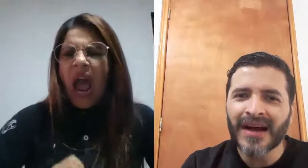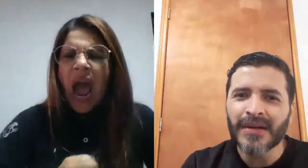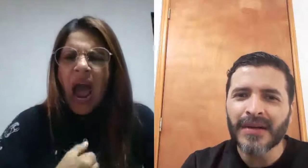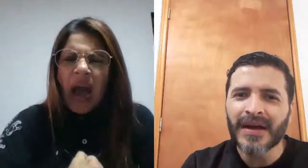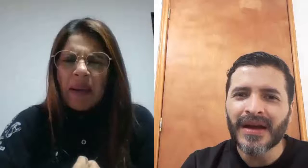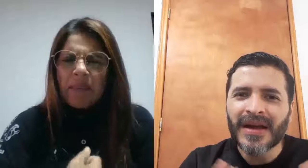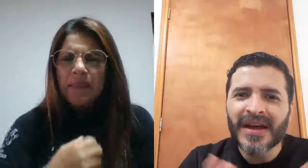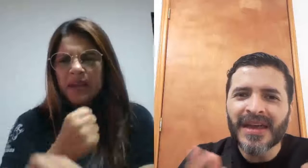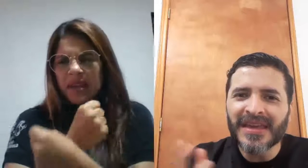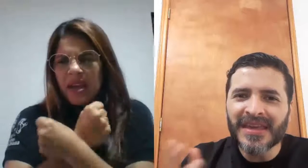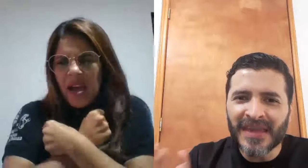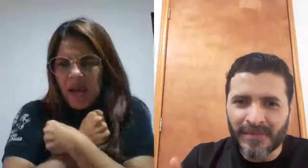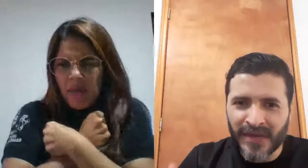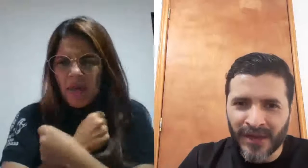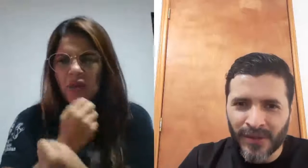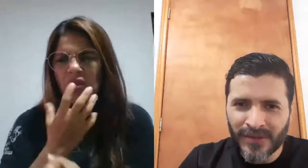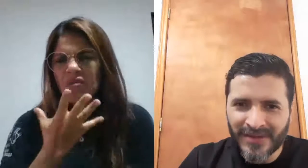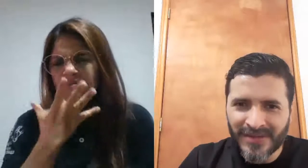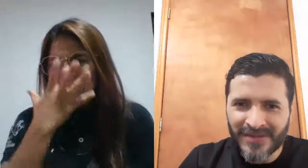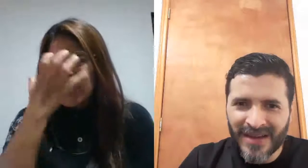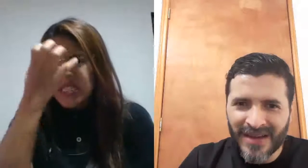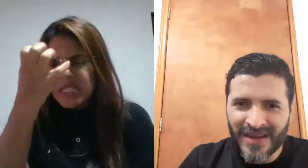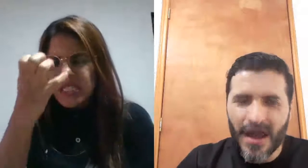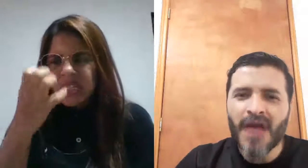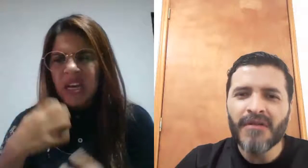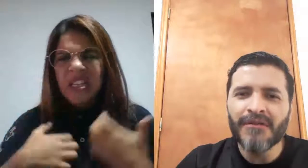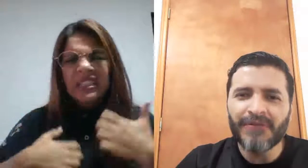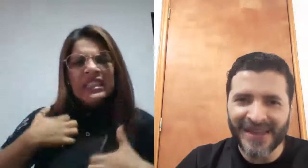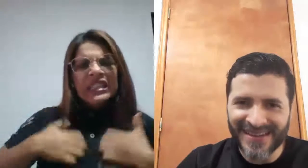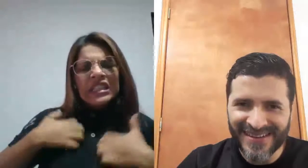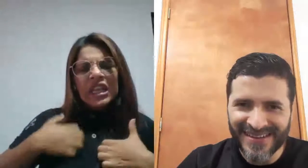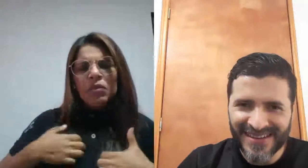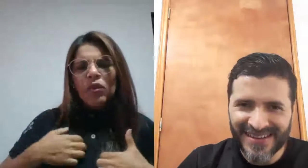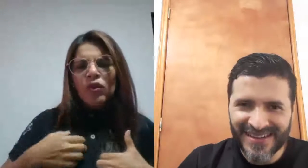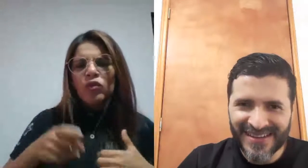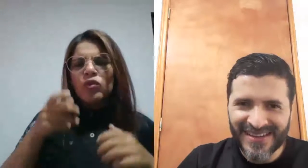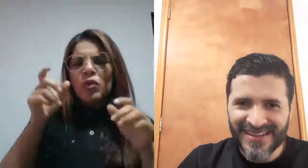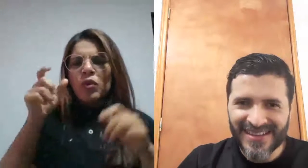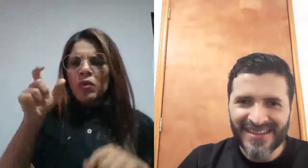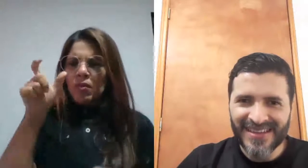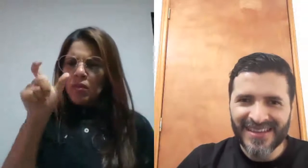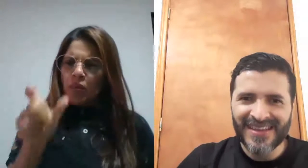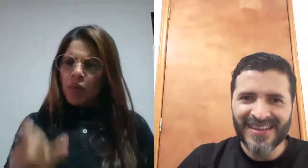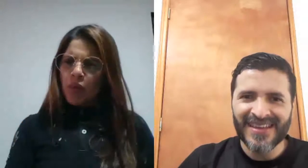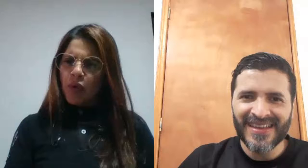ira y el miedo. Fin.